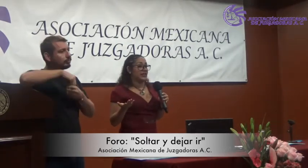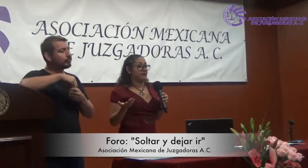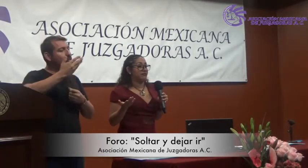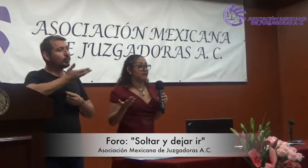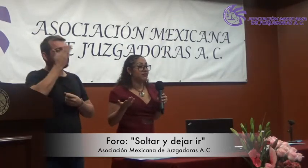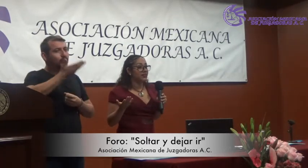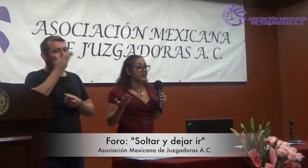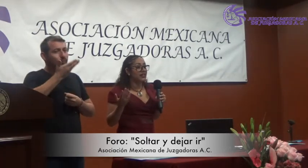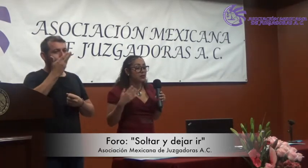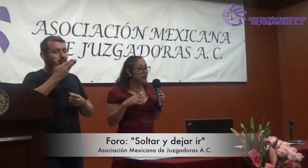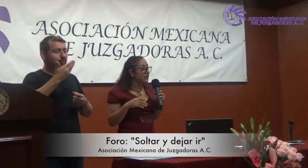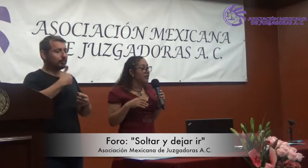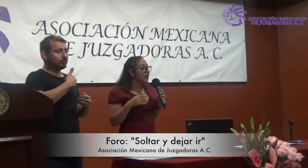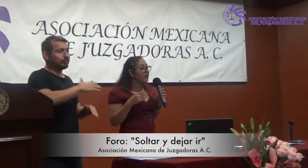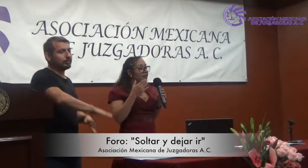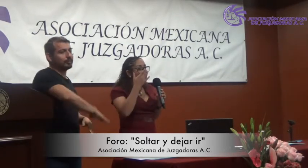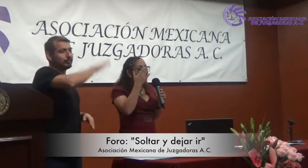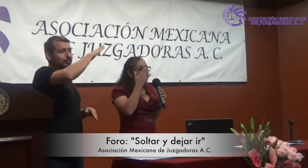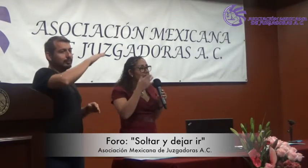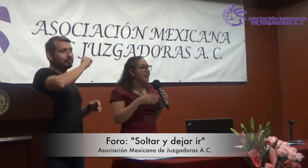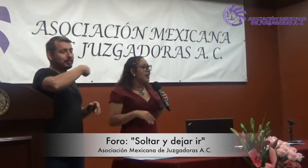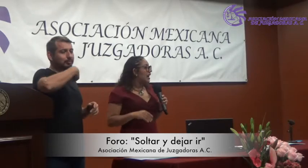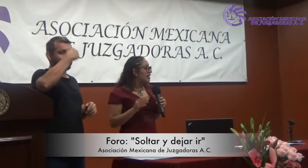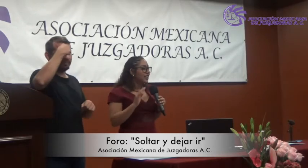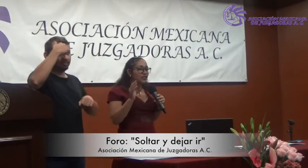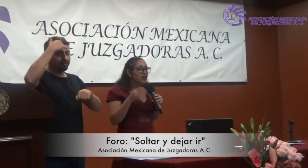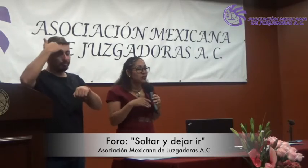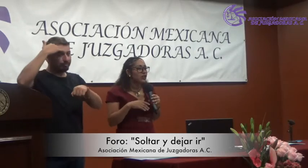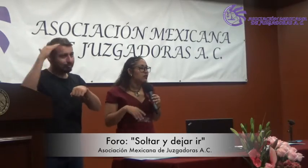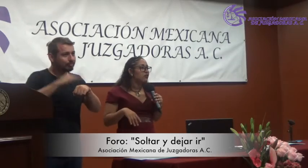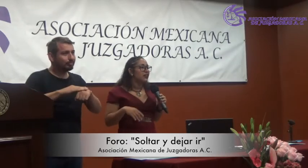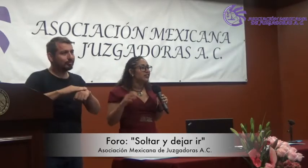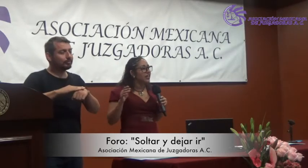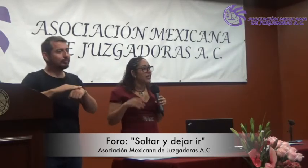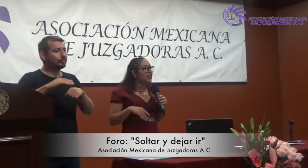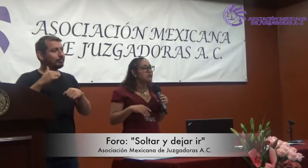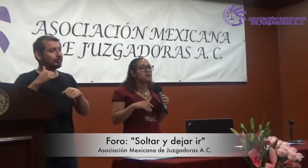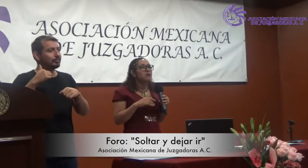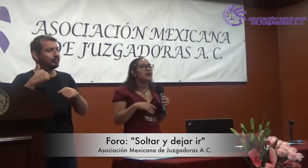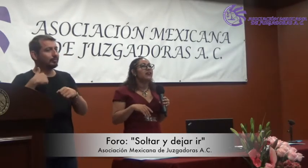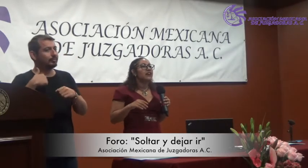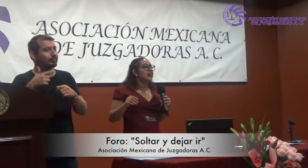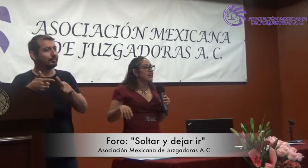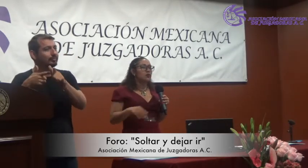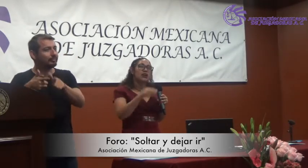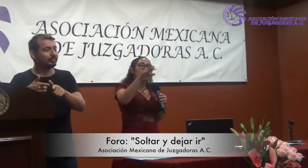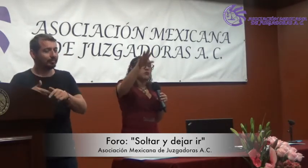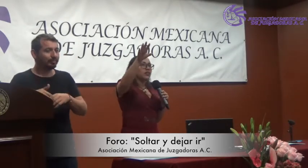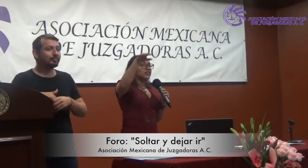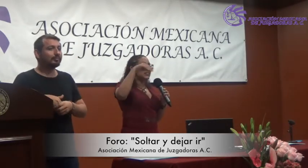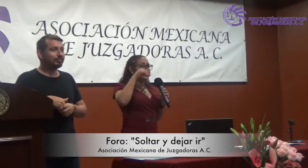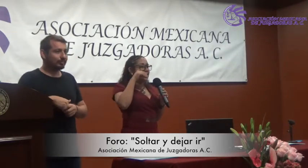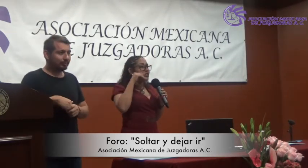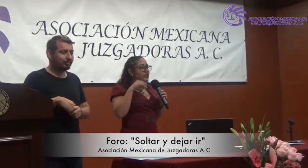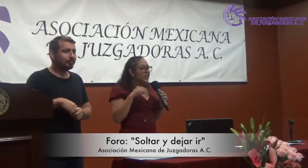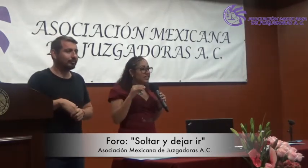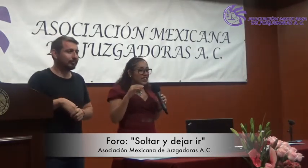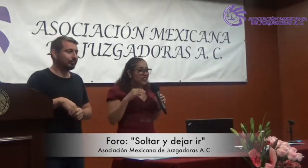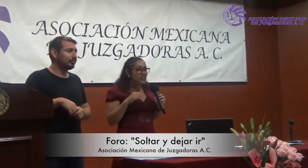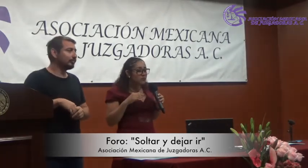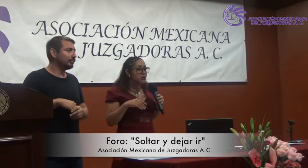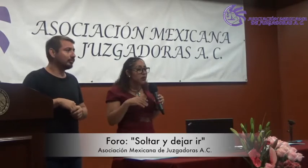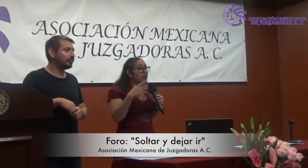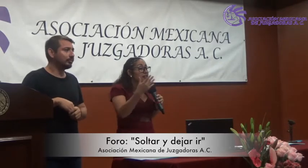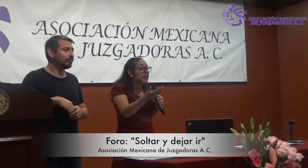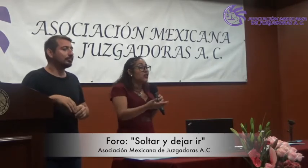doy cuenta. De repente llega alguien y dice, ah, te quedó acomodado igualito que allá con mi mamá. Y igual acomodas las cucharas